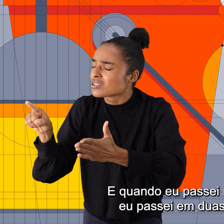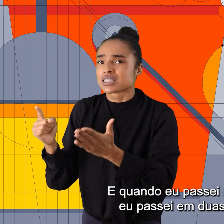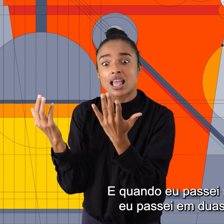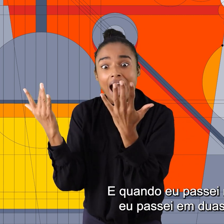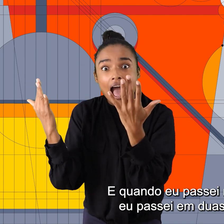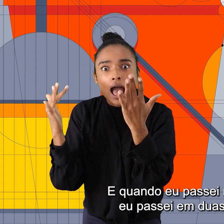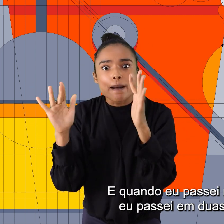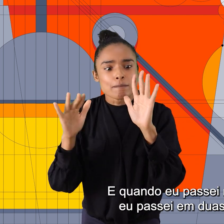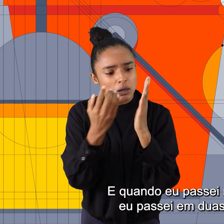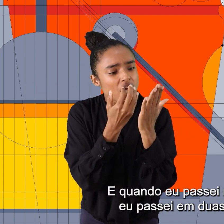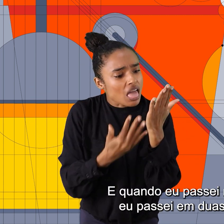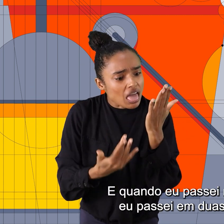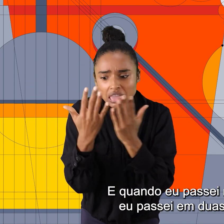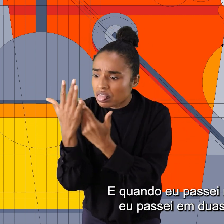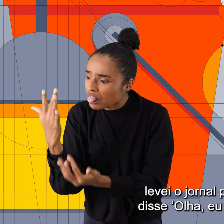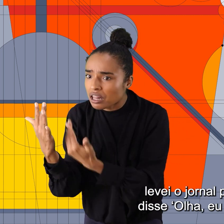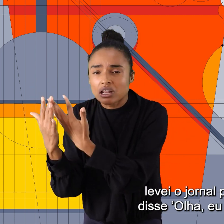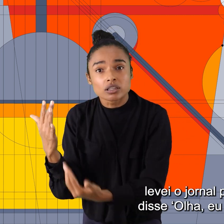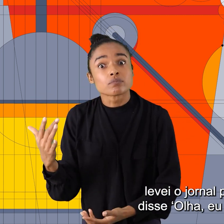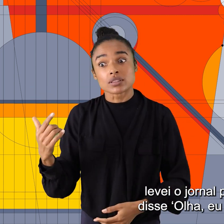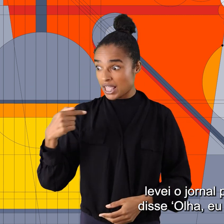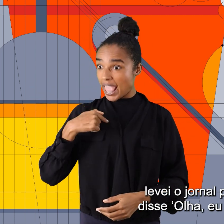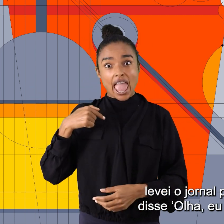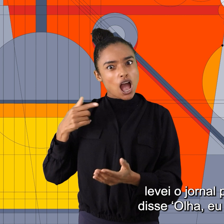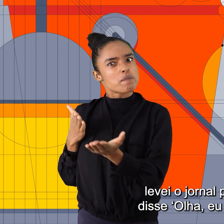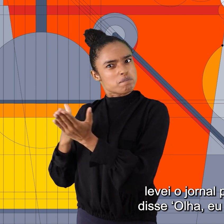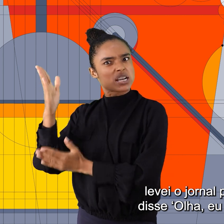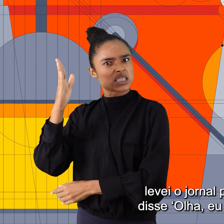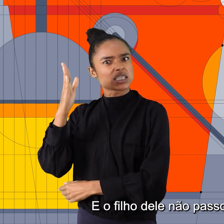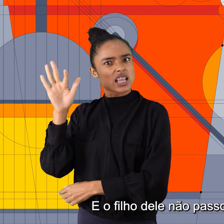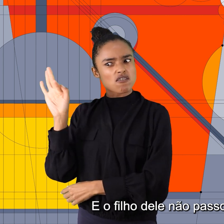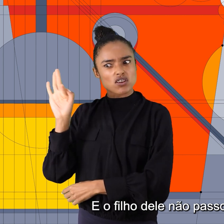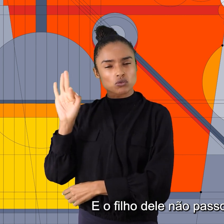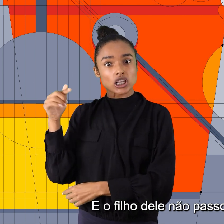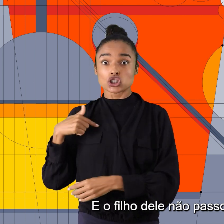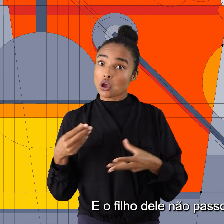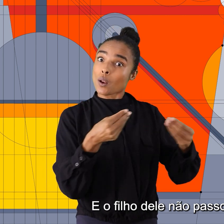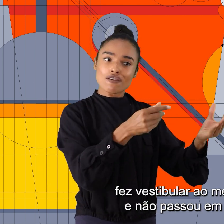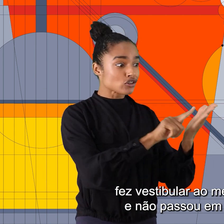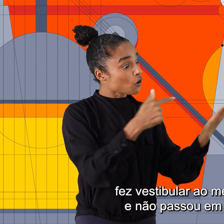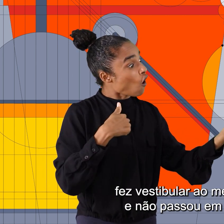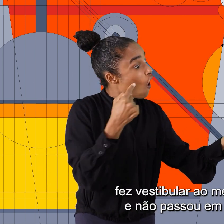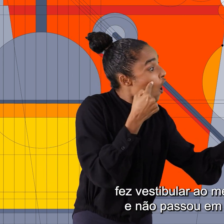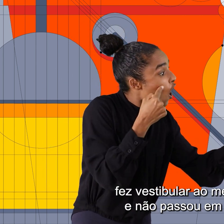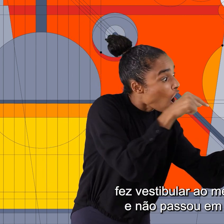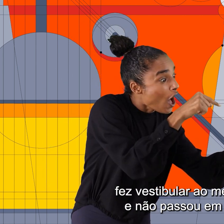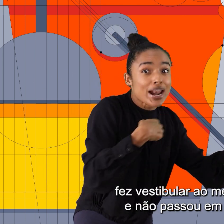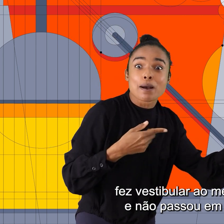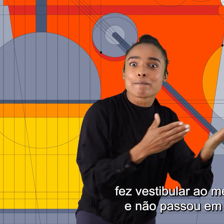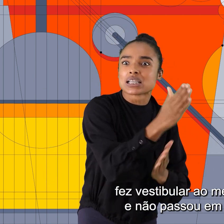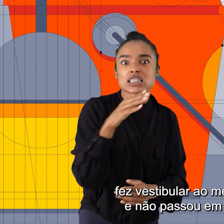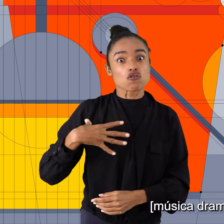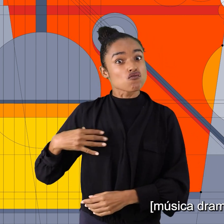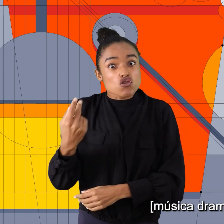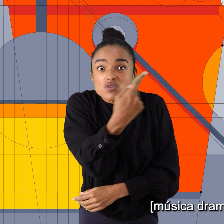E quando eu passei na faculdade, eu passei em 2 faculdades, eu levei o jornal para ele e disse: olha, eu passei. E o filho dele não passou em nenhuma, fez vestibular ao mesmo tempo, não passou